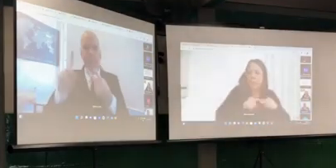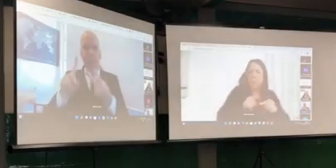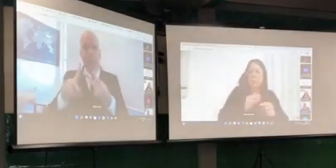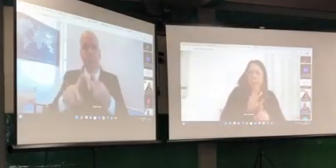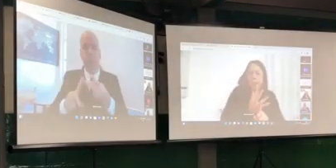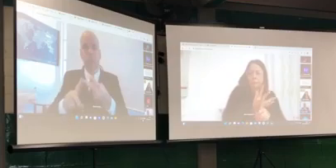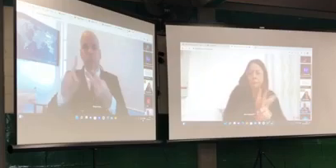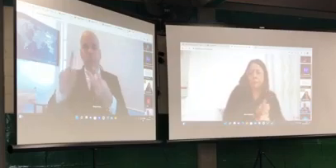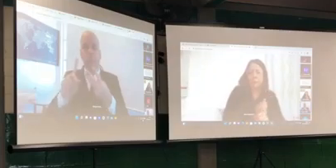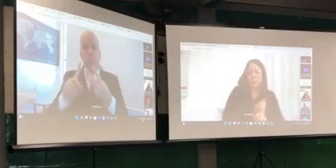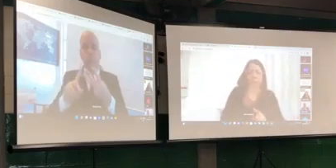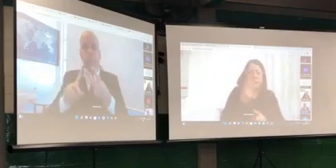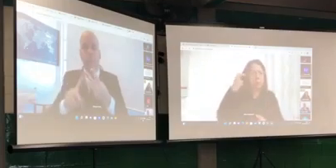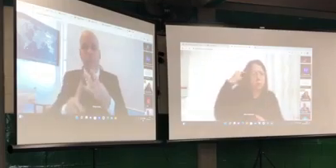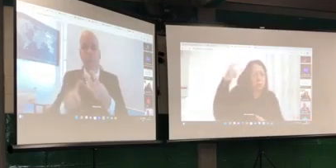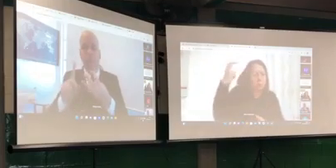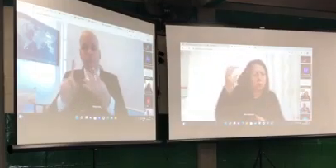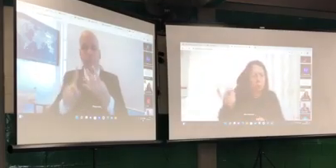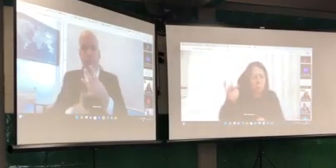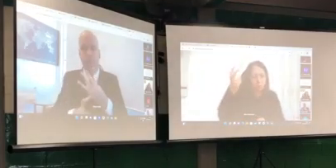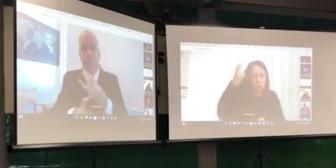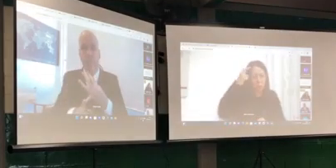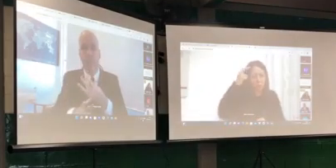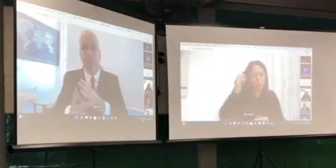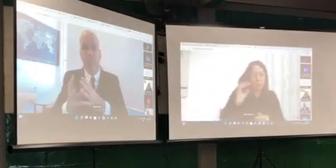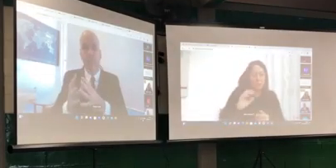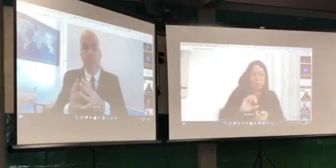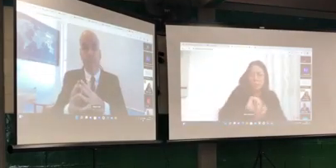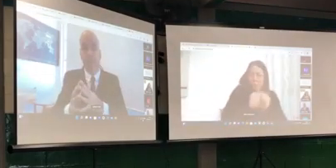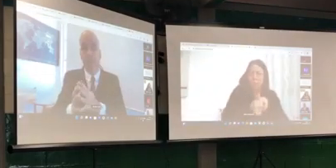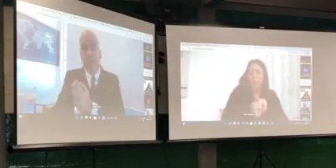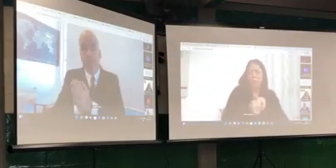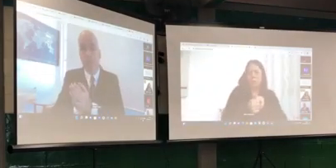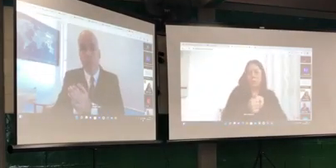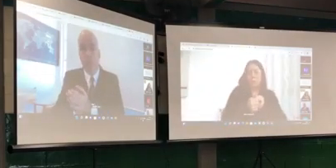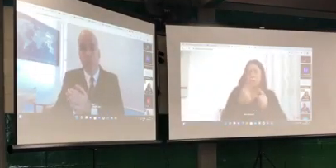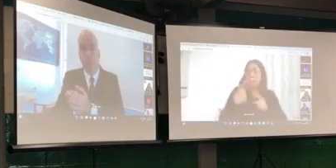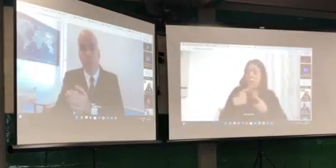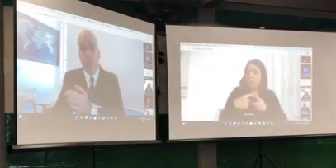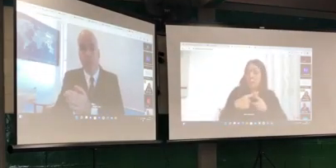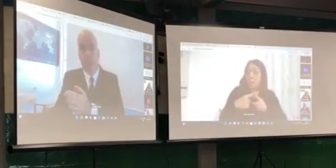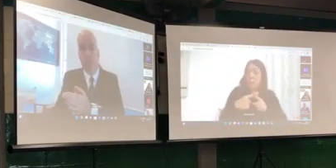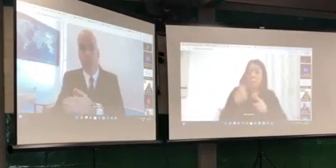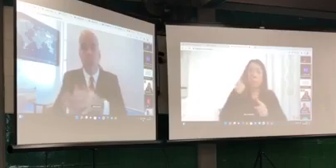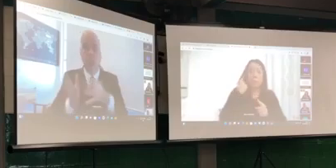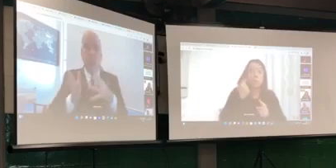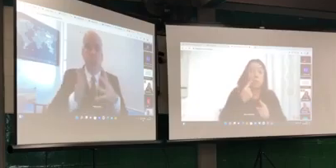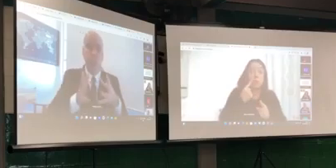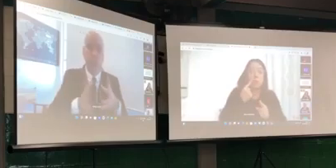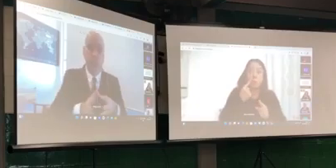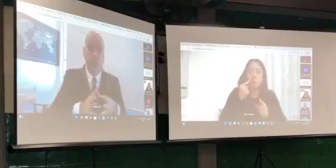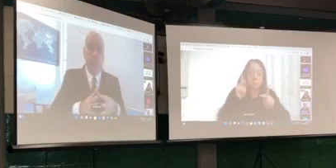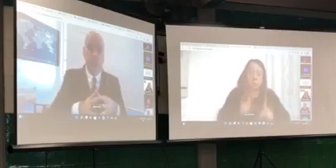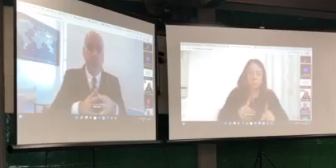artísticas, intelectuais, culturais, esportivas, para quê? Para que o surdo, né, e as pessoas com deficiência,